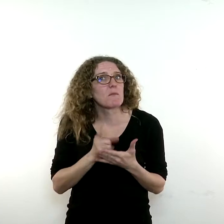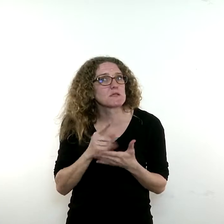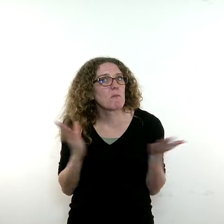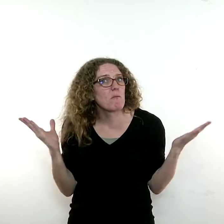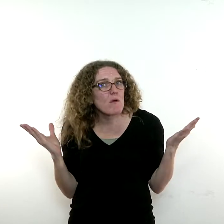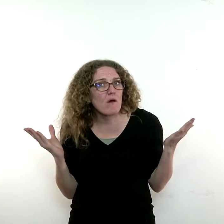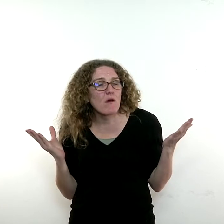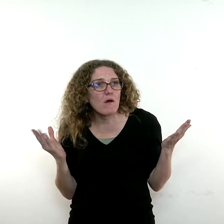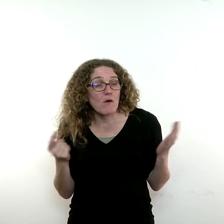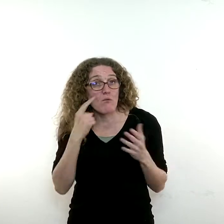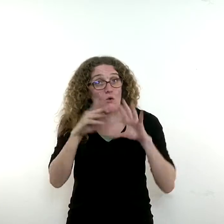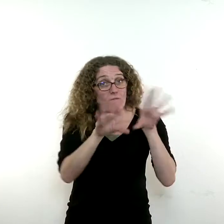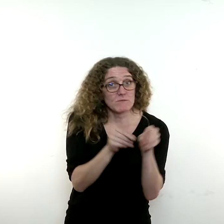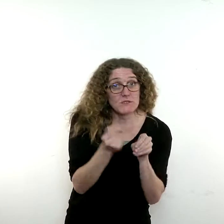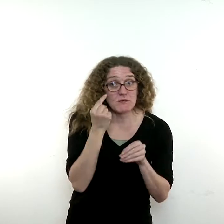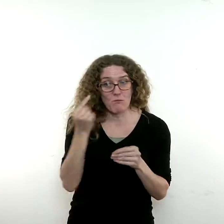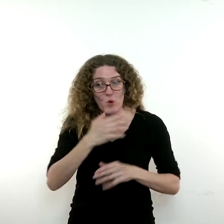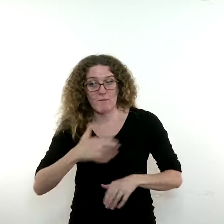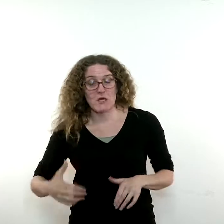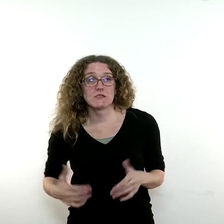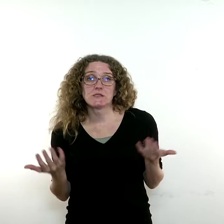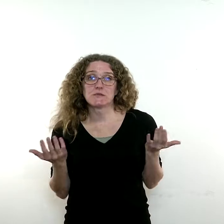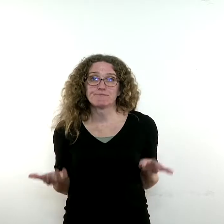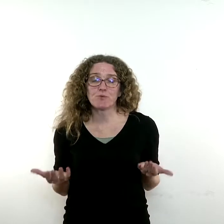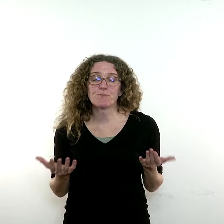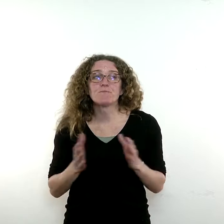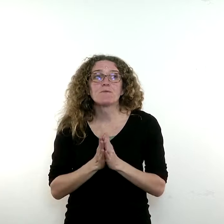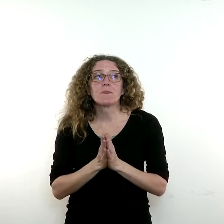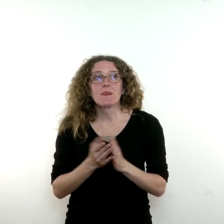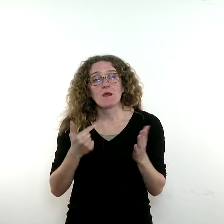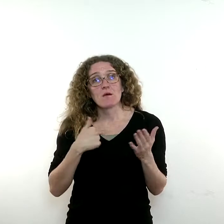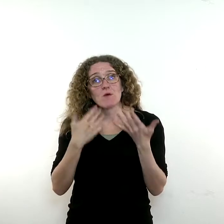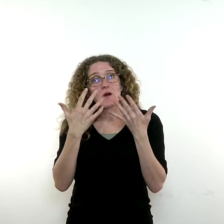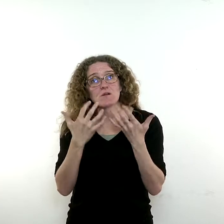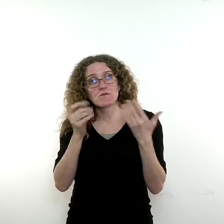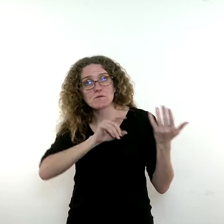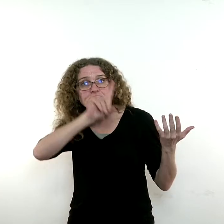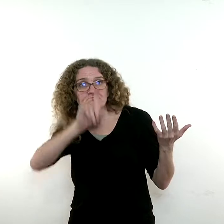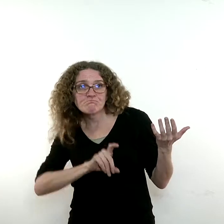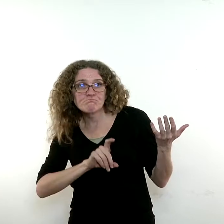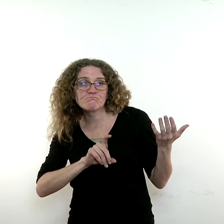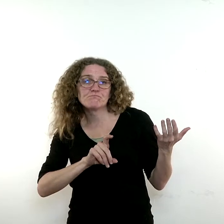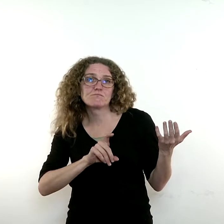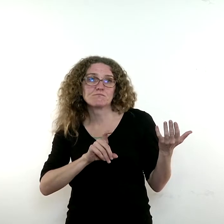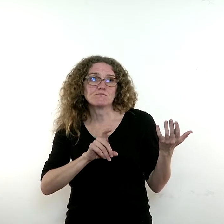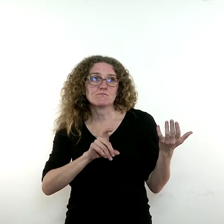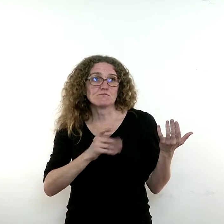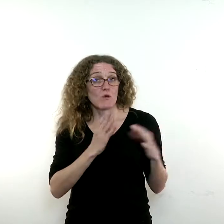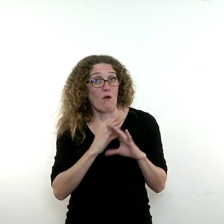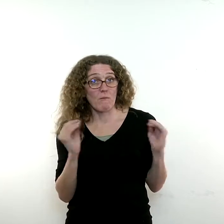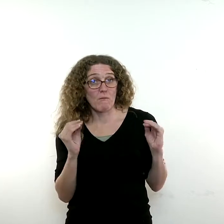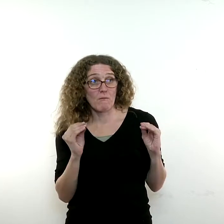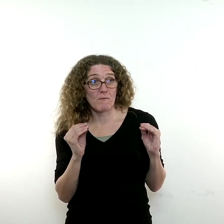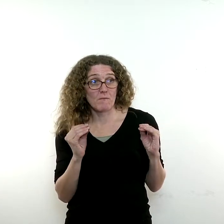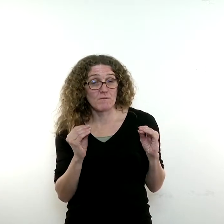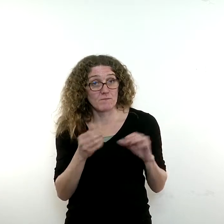pour les familles, mais aussi pour la collectivité. Et donc, je voudrais vous interpeller de manière très posée. Est-ce qu'il y a un